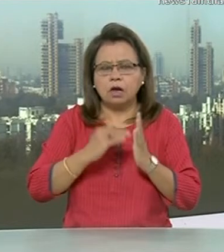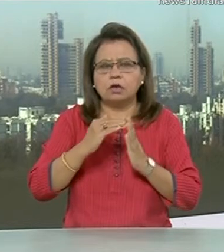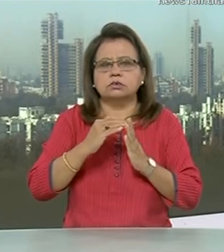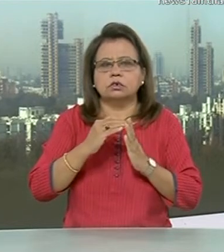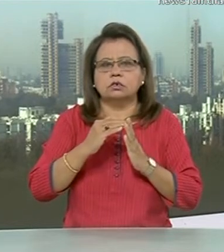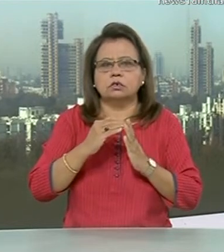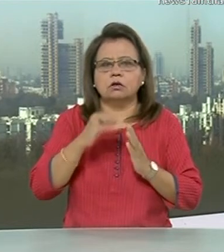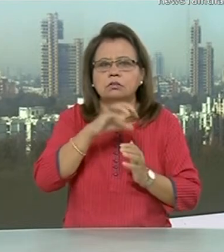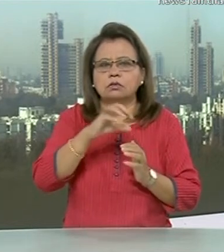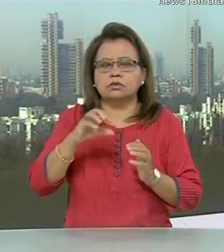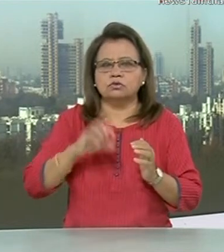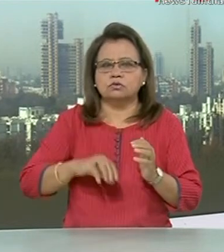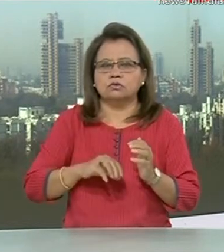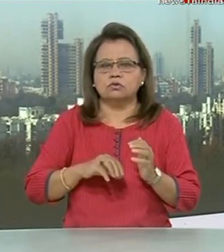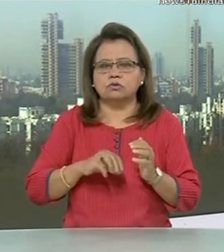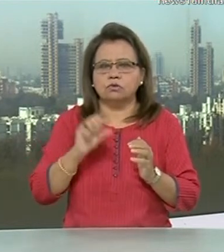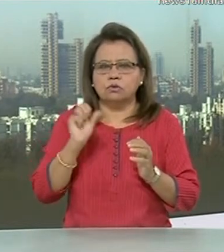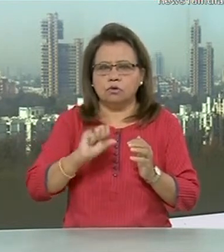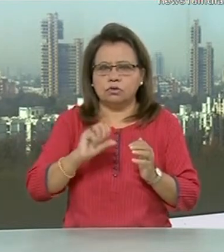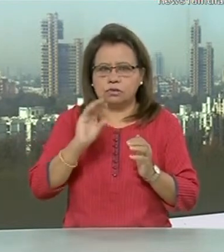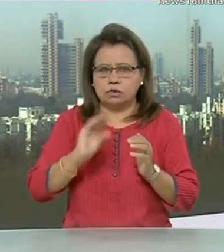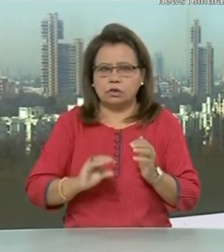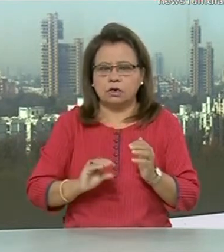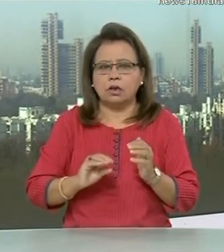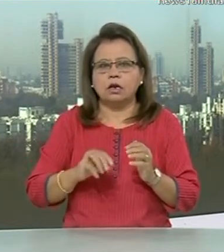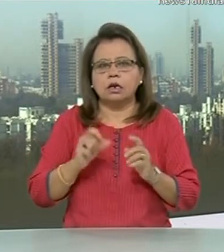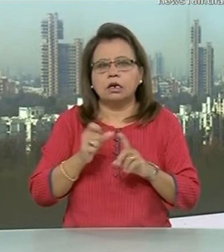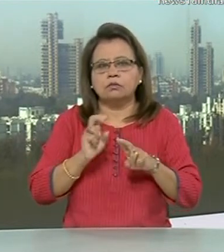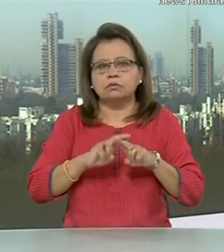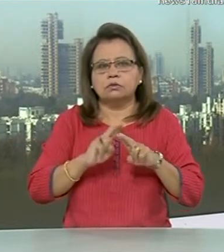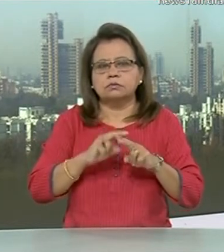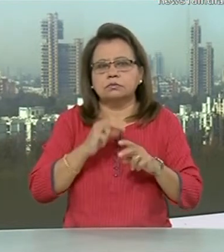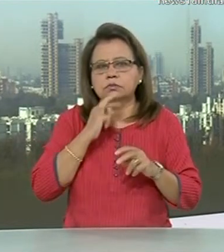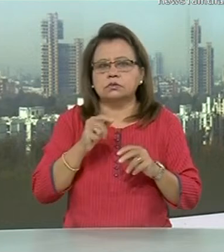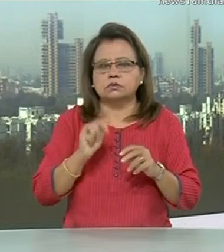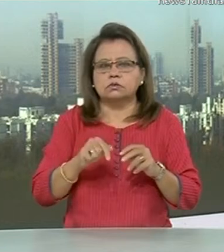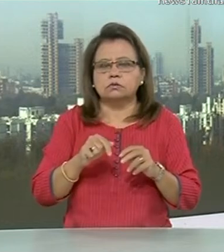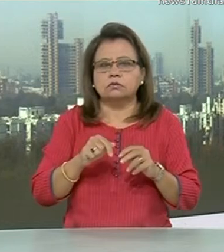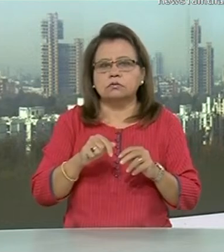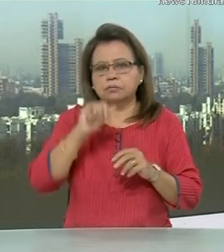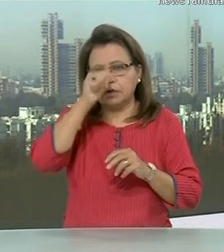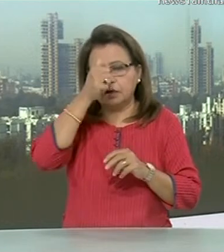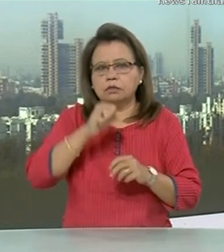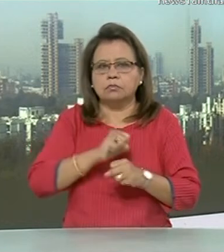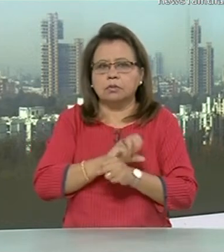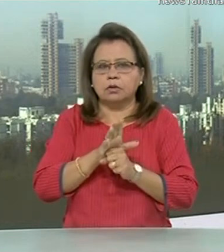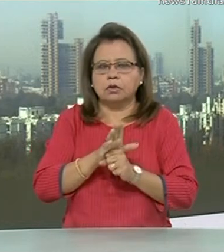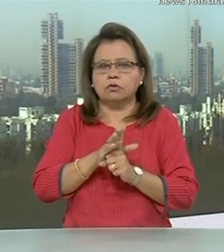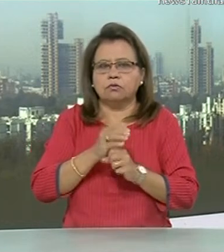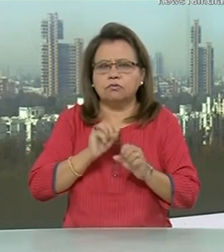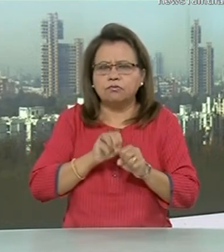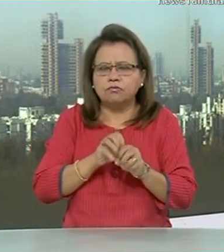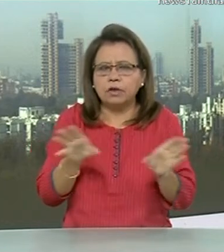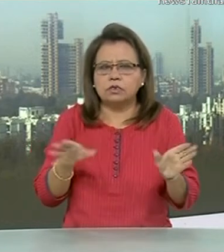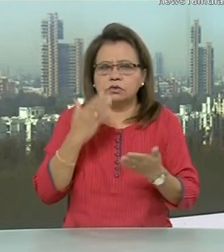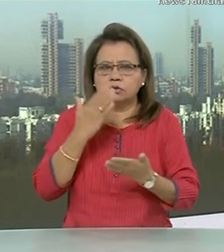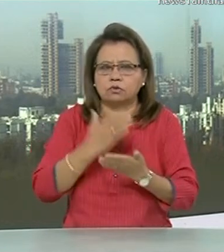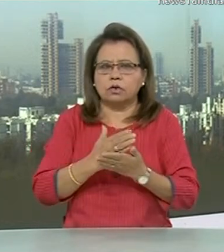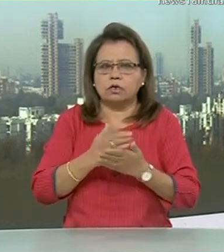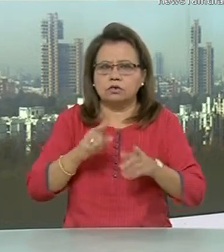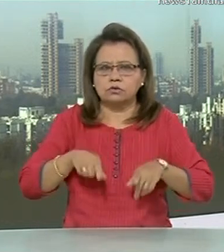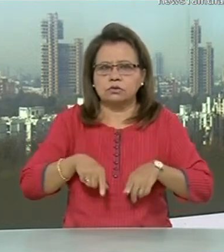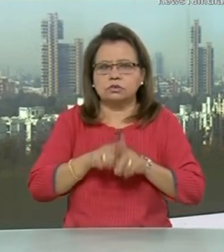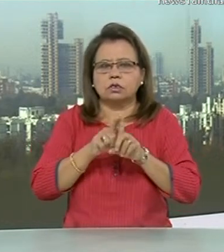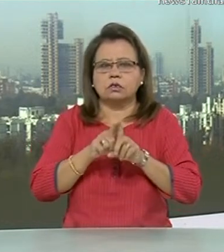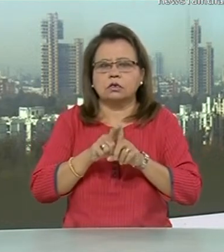और विकसित देशों को प्रभावित कर रही है वित्त मंत्री ने कहा कि भारत सरकार ने महामारी को फैलने से रोकने के साथ उसके